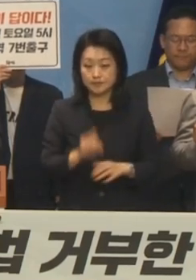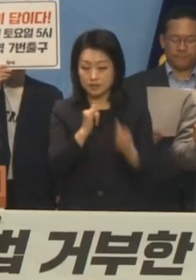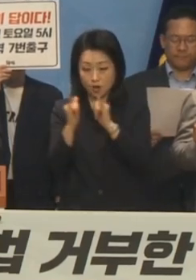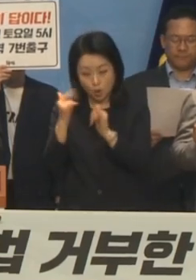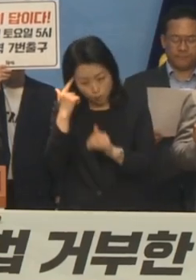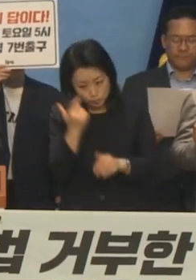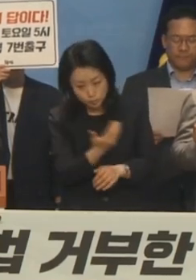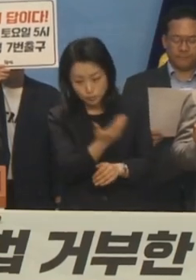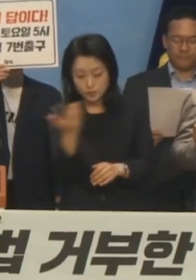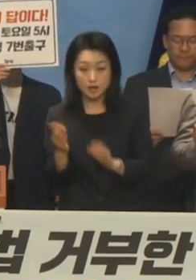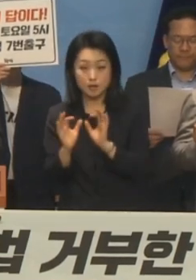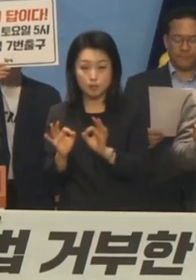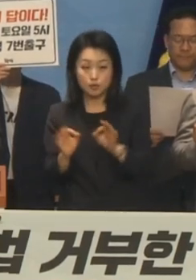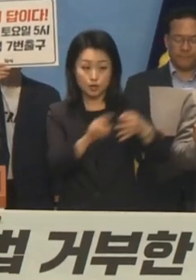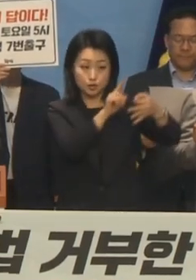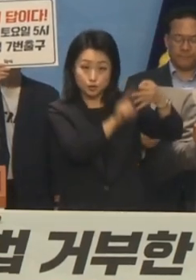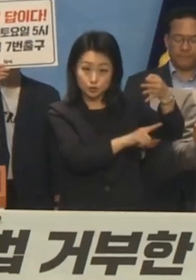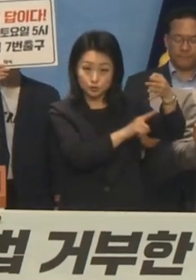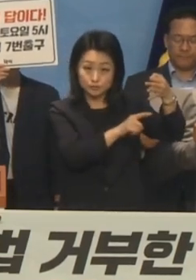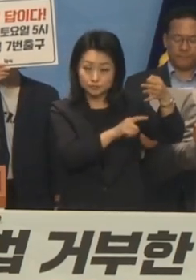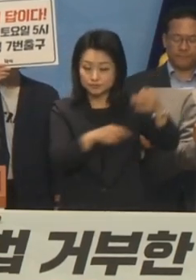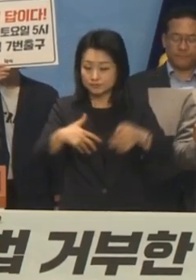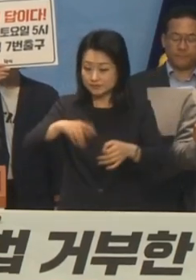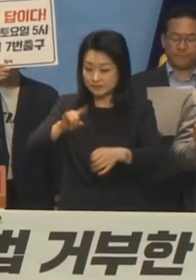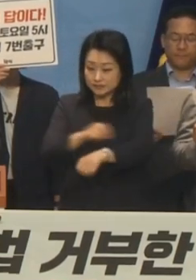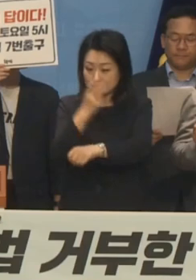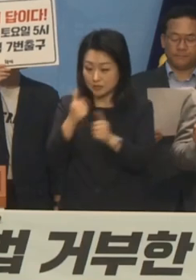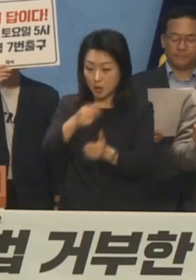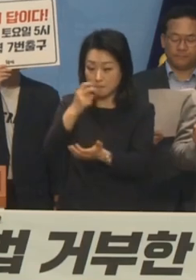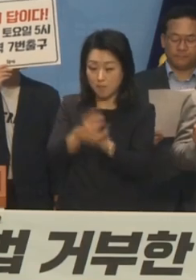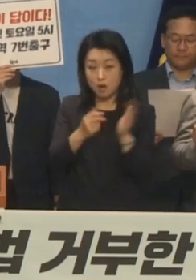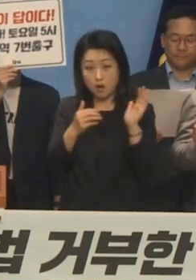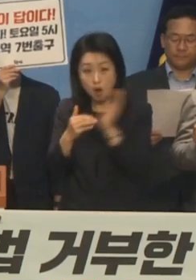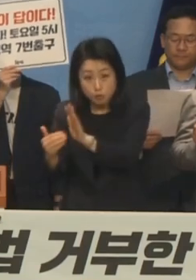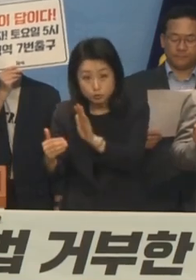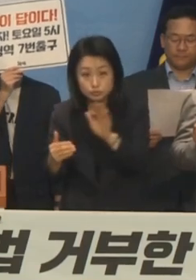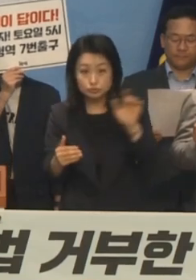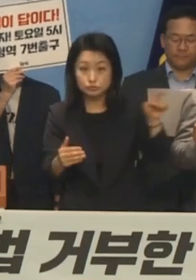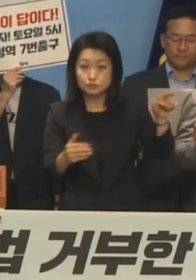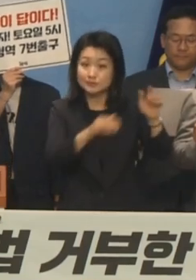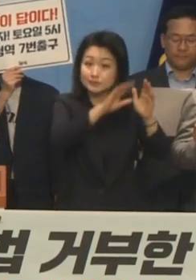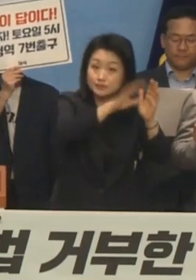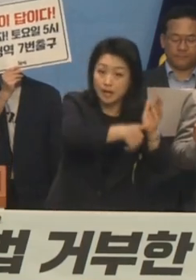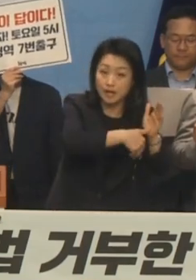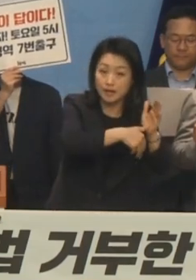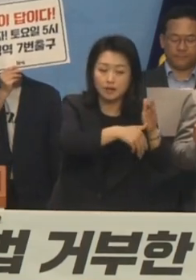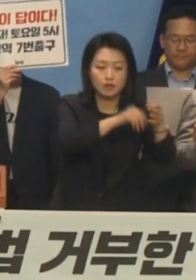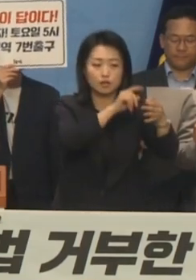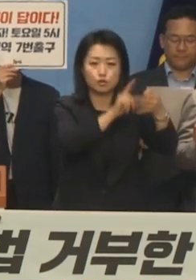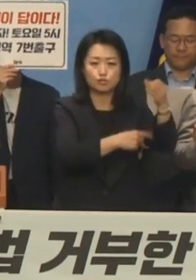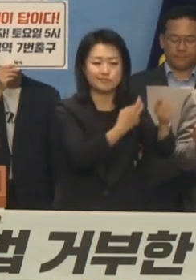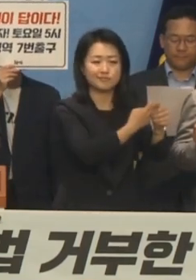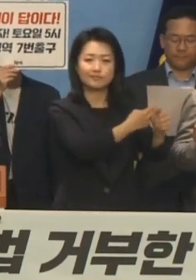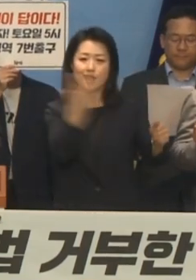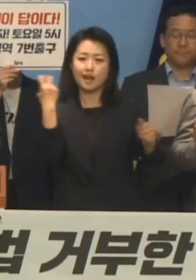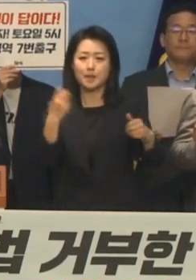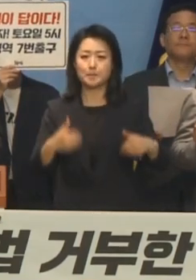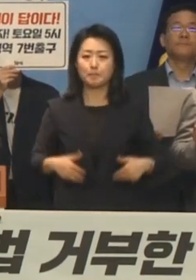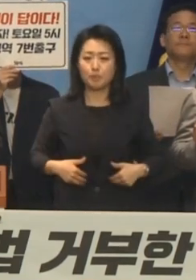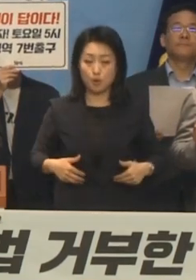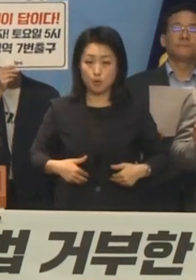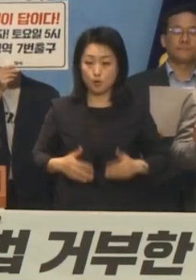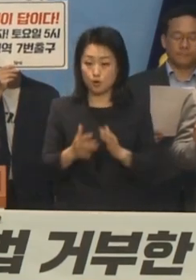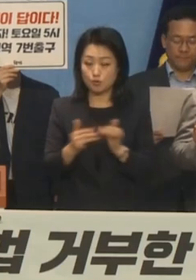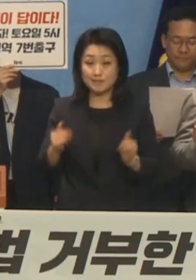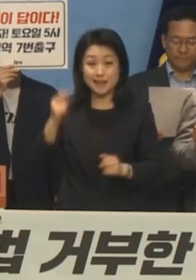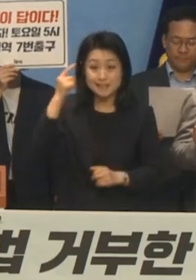따르면 윤석열이 최혜병 특검법에 대해 거부권을 행사할 경우 윤석열을 탄핵해야 한다는 국민